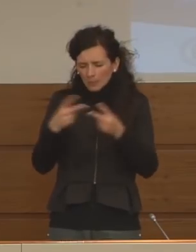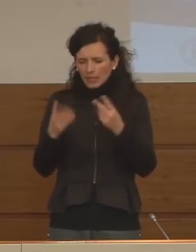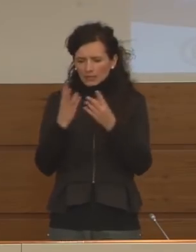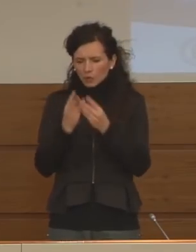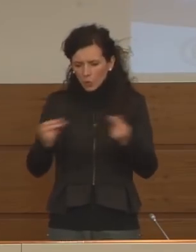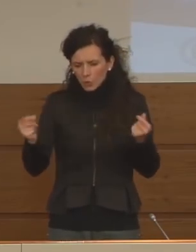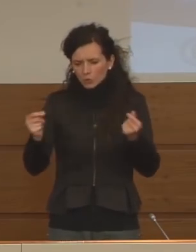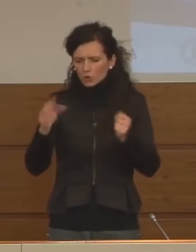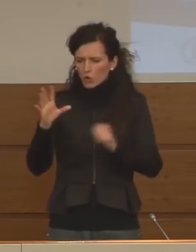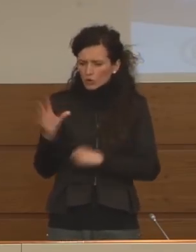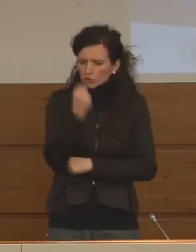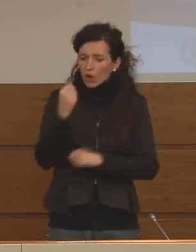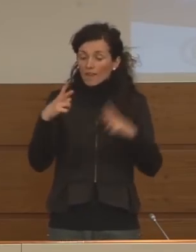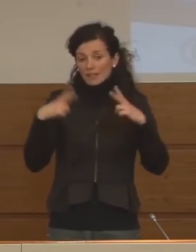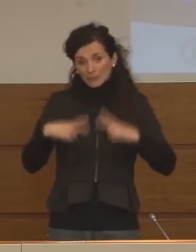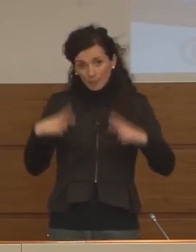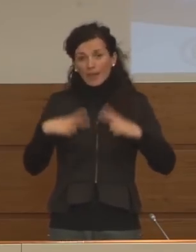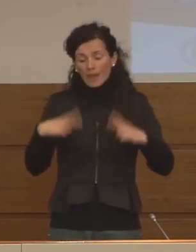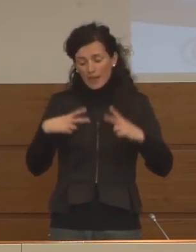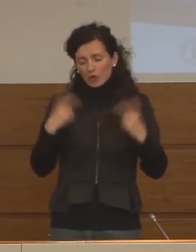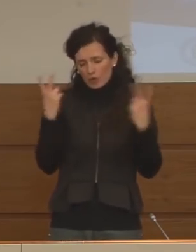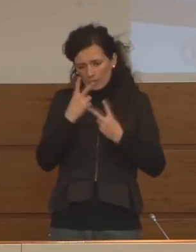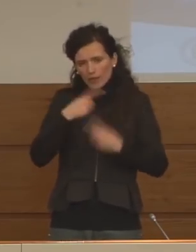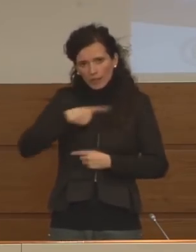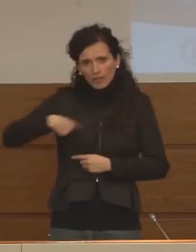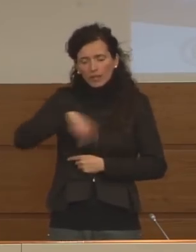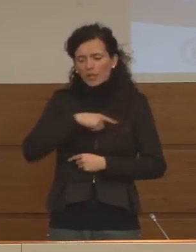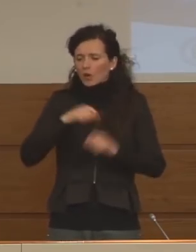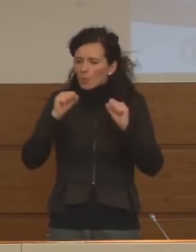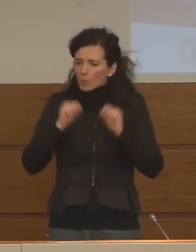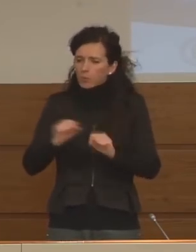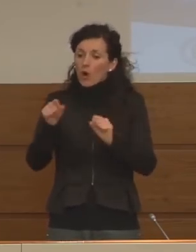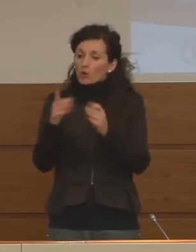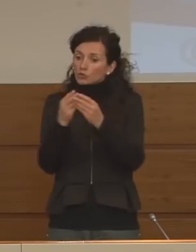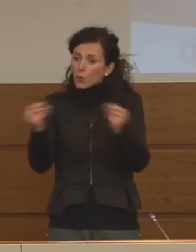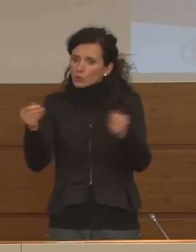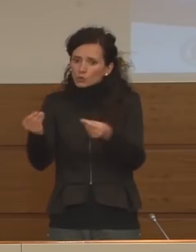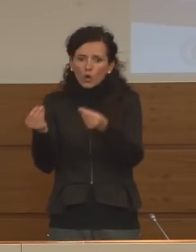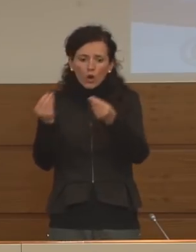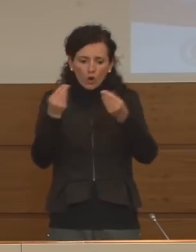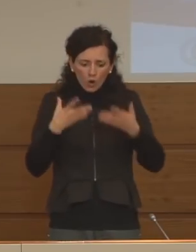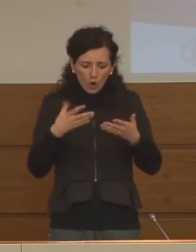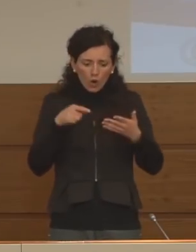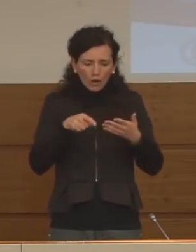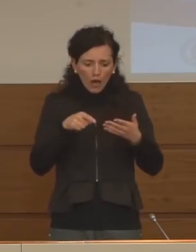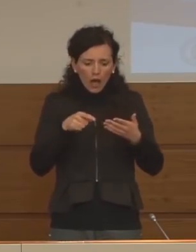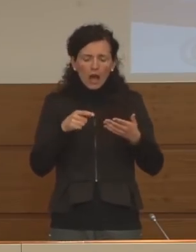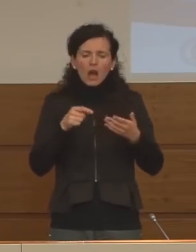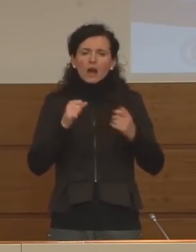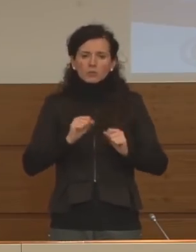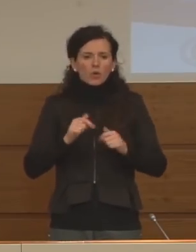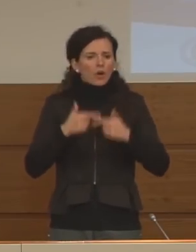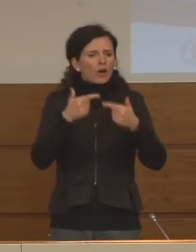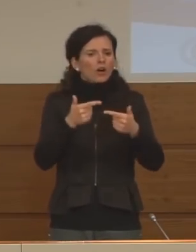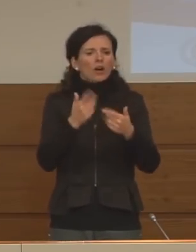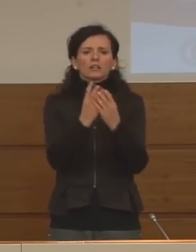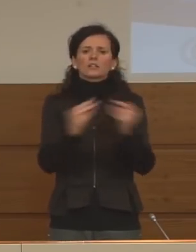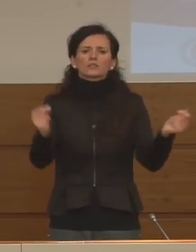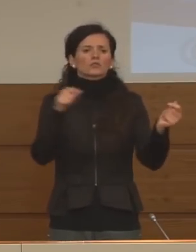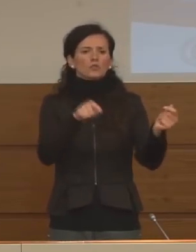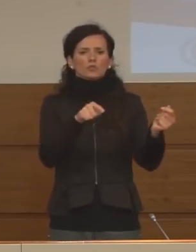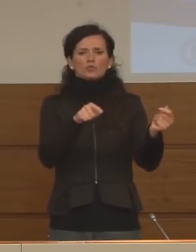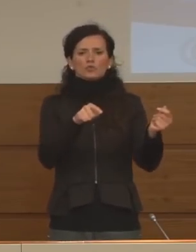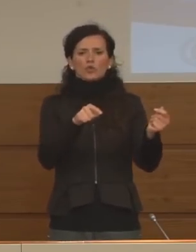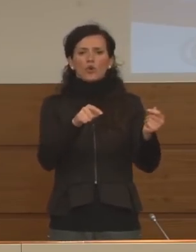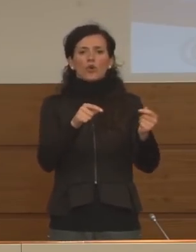che auspichiamo presto possano essere inserite tra le armi che abbiamo per sconfiggere